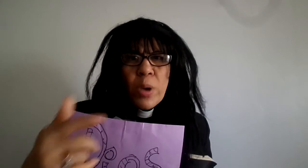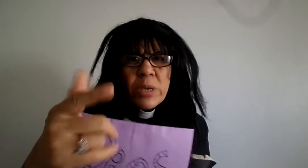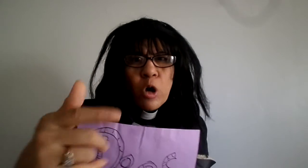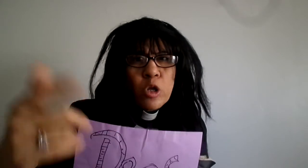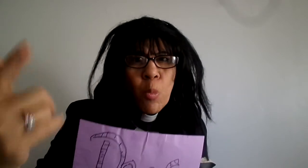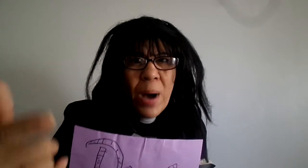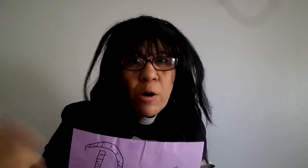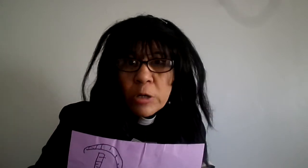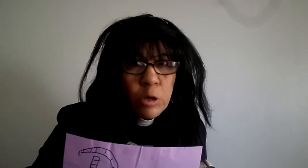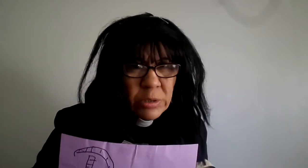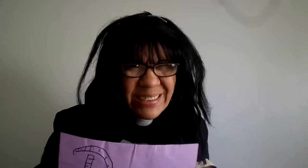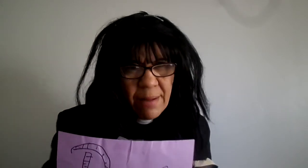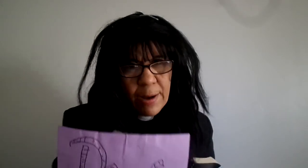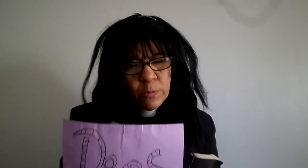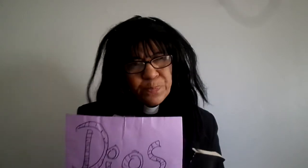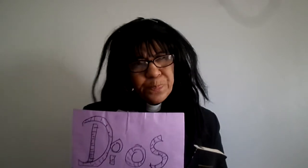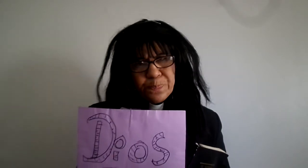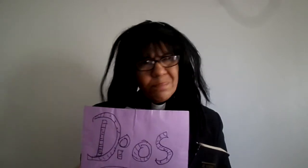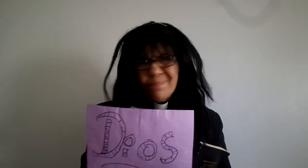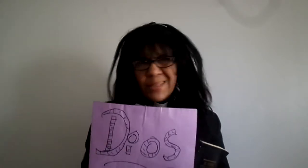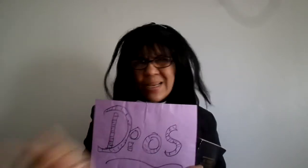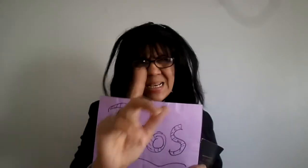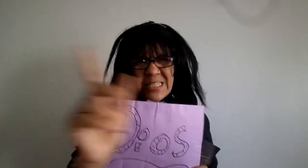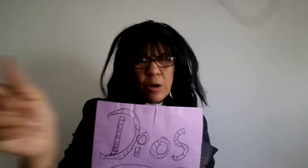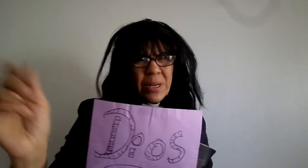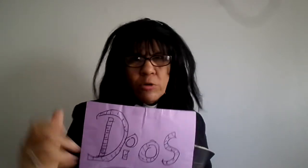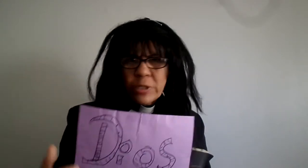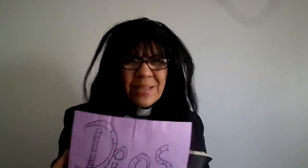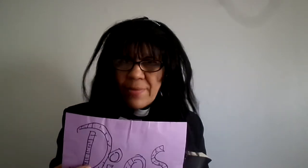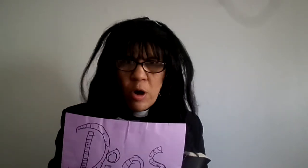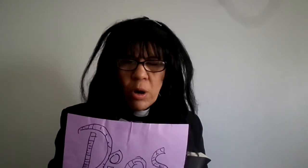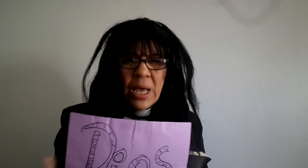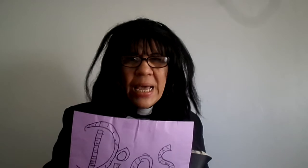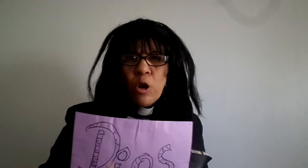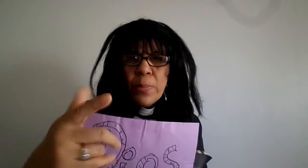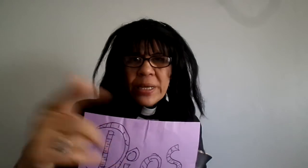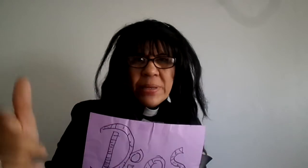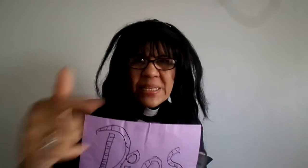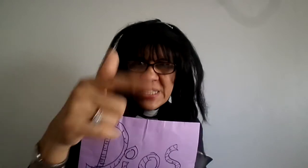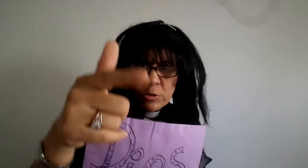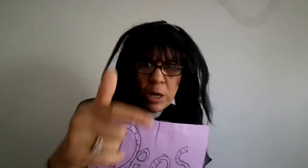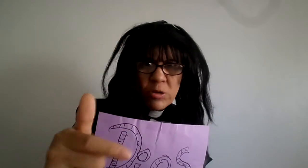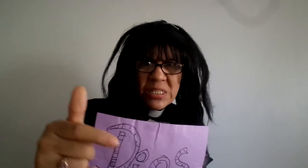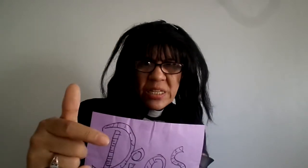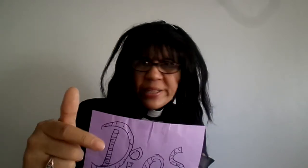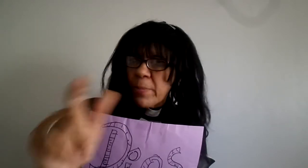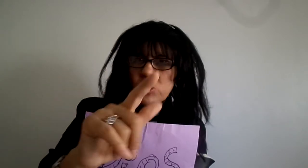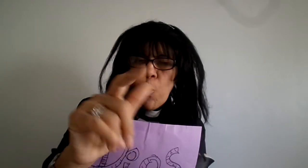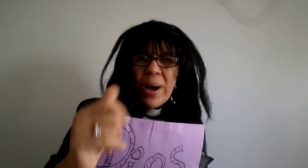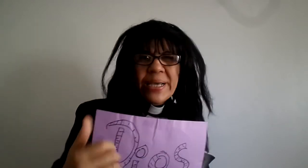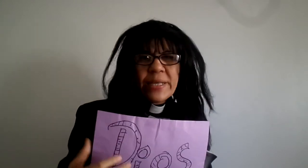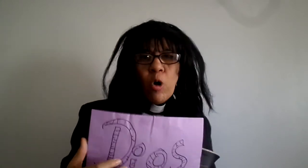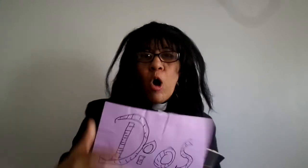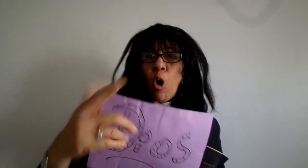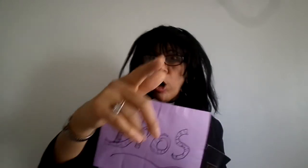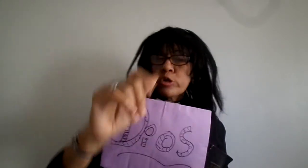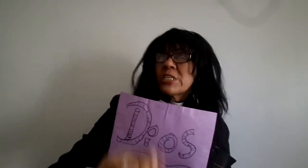vividor y un vago que no le gusta el trabajo. Ese hombre no tiene a Dios, el hombre que viene a decirte una cosa así en el templo es un paquetero. O otro dice,